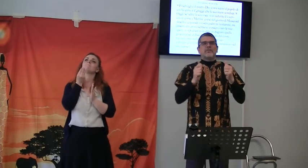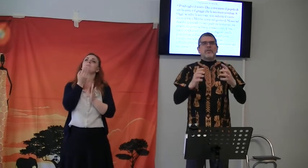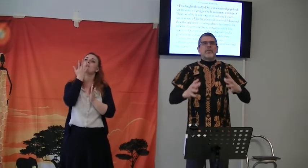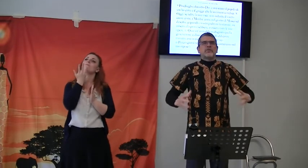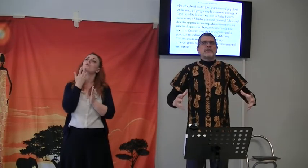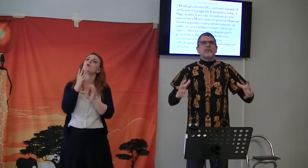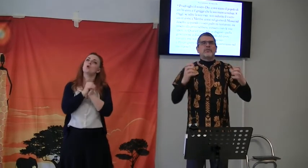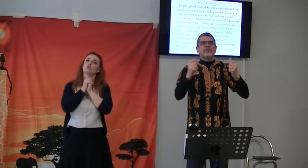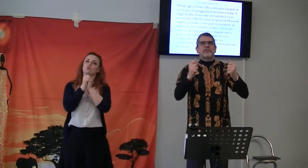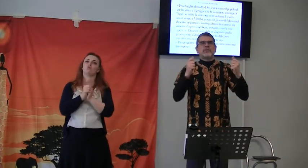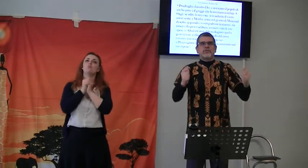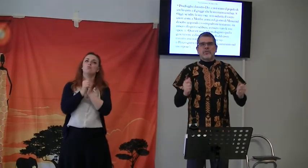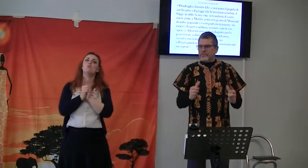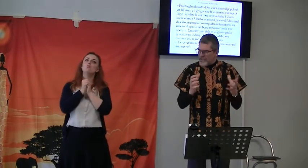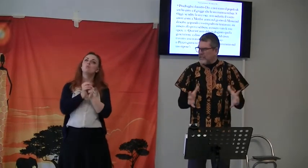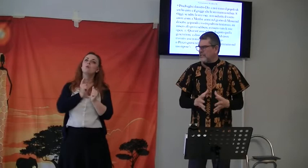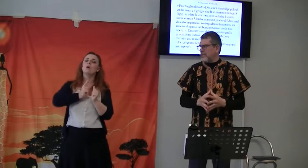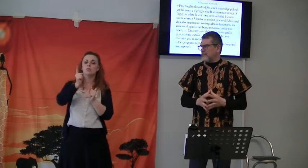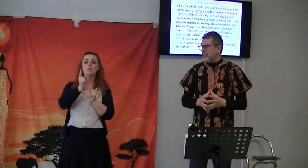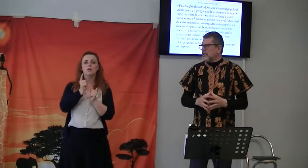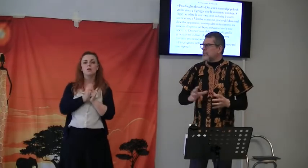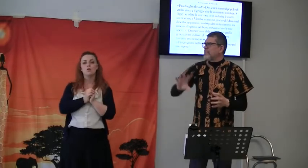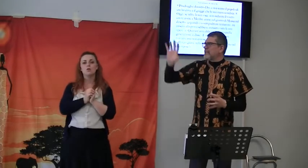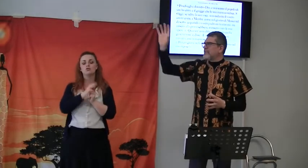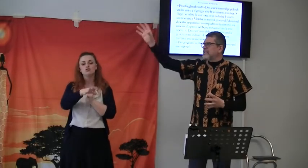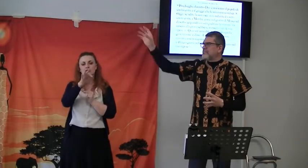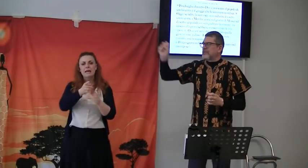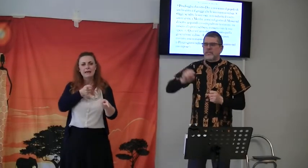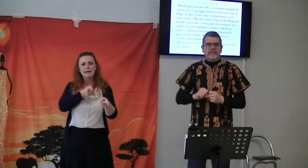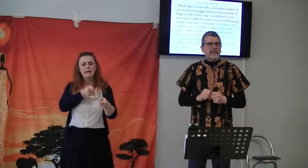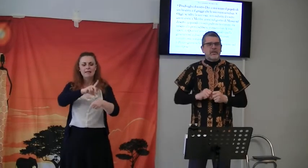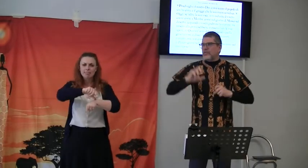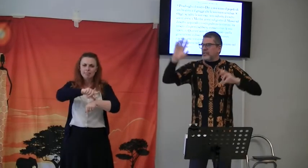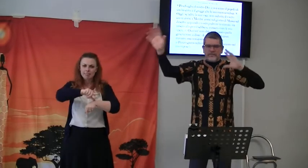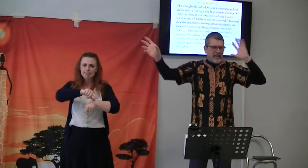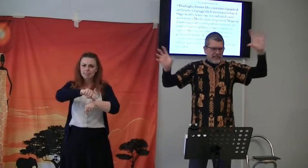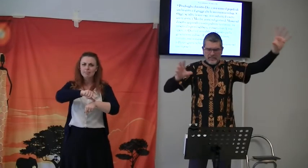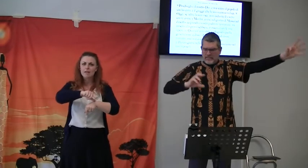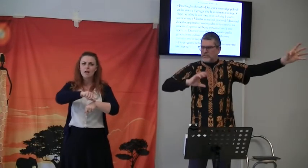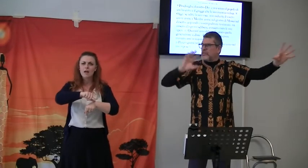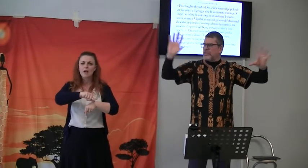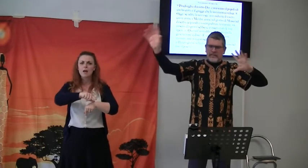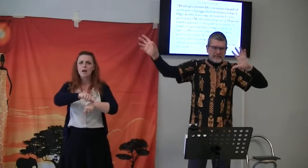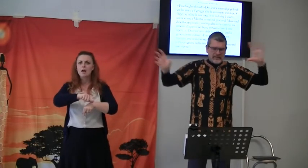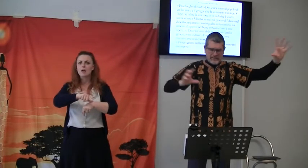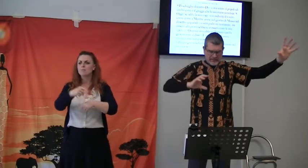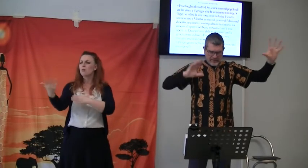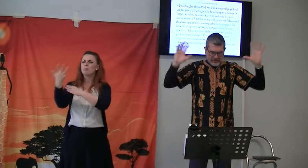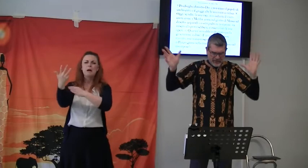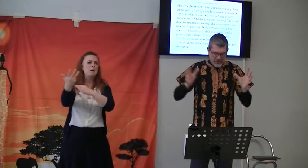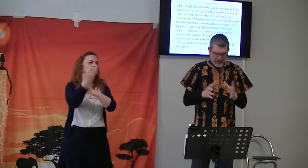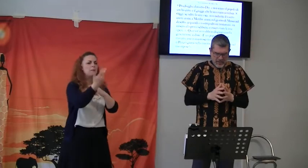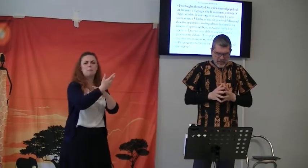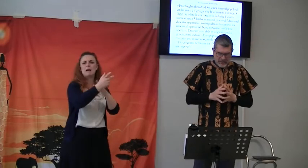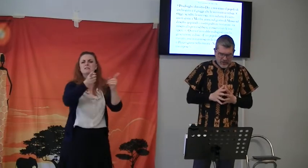adorare Lui, voglio avere questo rapporto intimo con Lui. Prendi del tempo, non ti fai prendere il tempo delle cose da fare, delle situazioni della